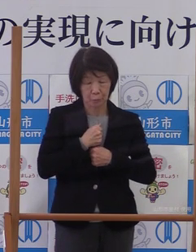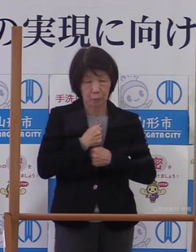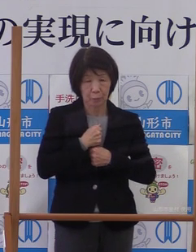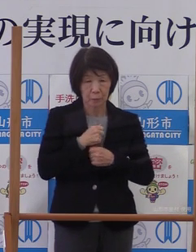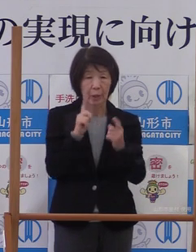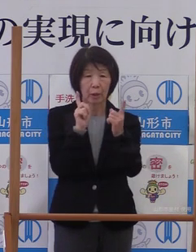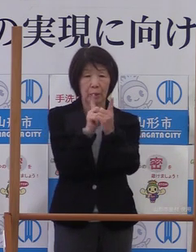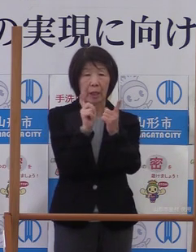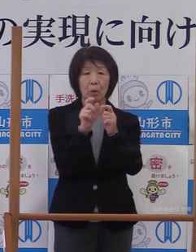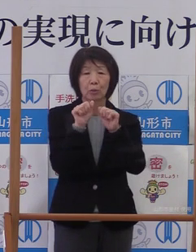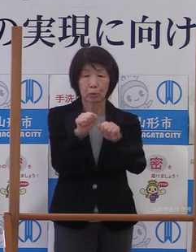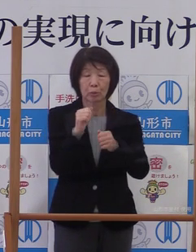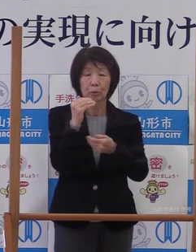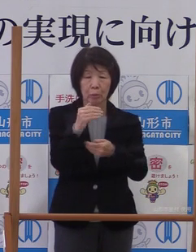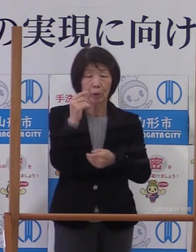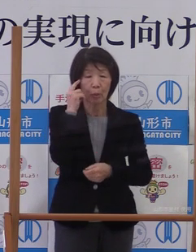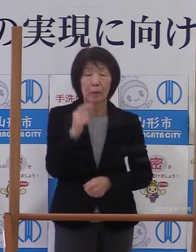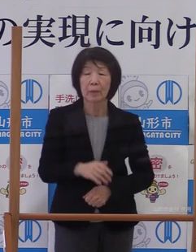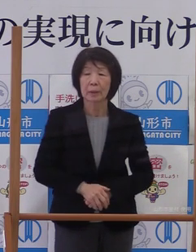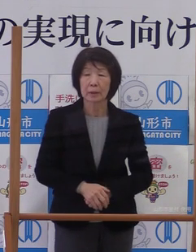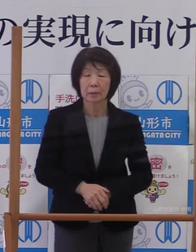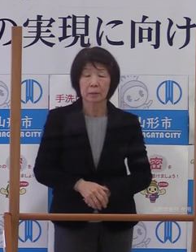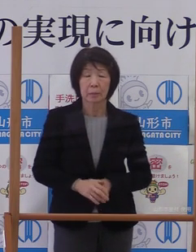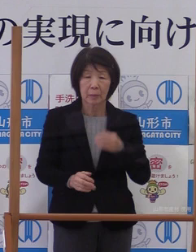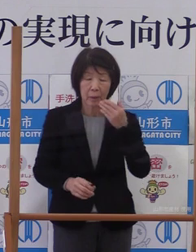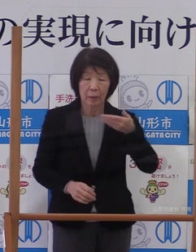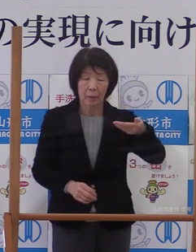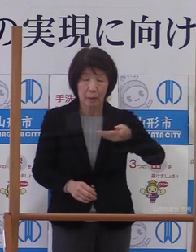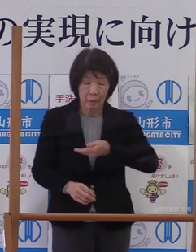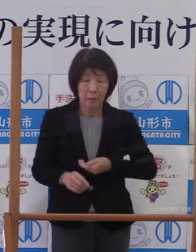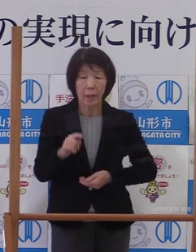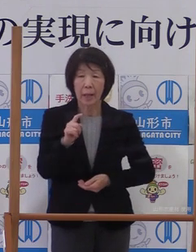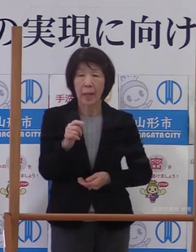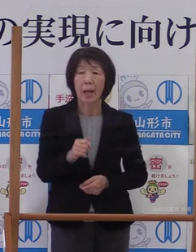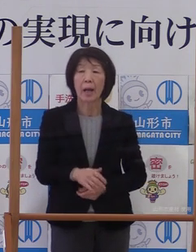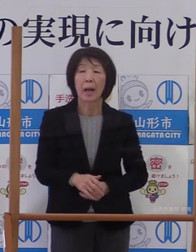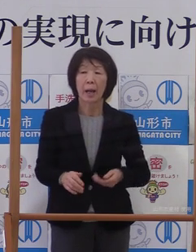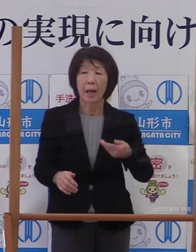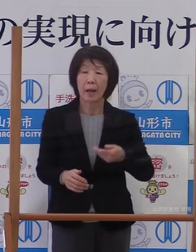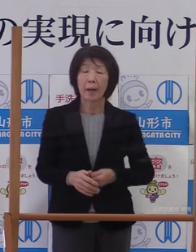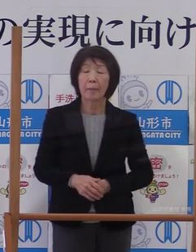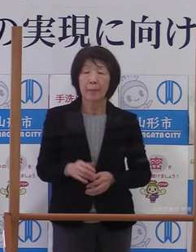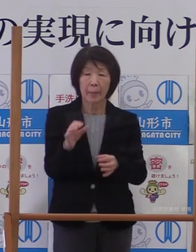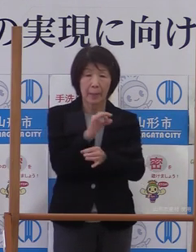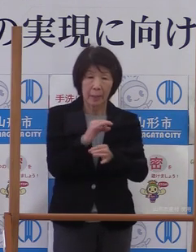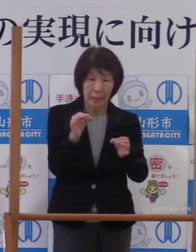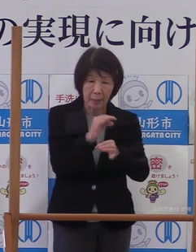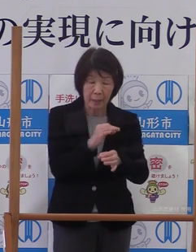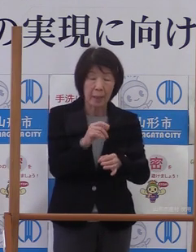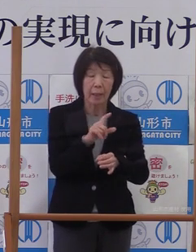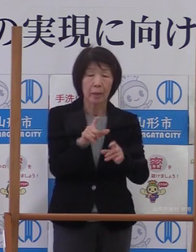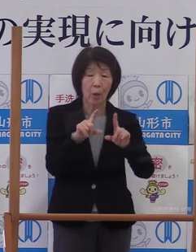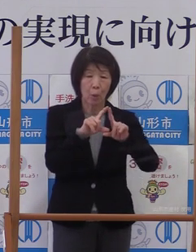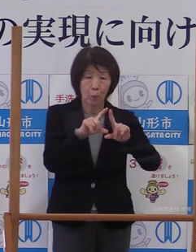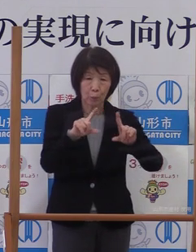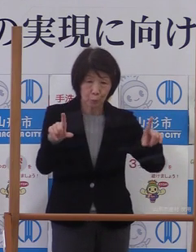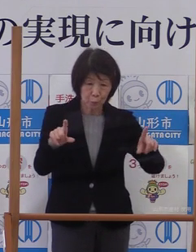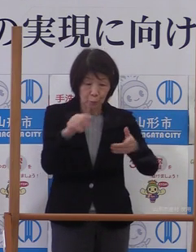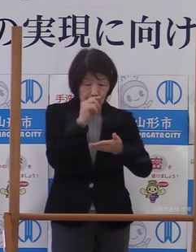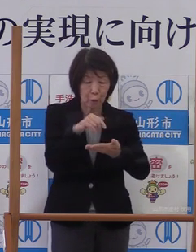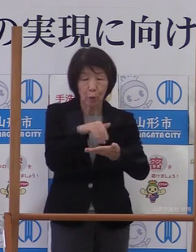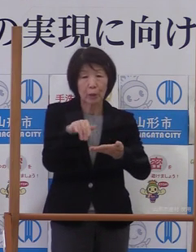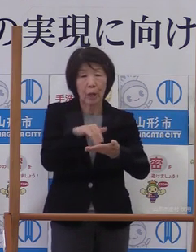います。 そうしますと、これだけの、まあ、経済の大きな危険の中でも、まあ、それなりに普通に予算が組めたというの